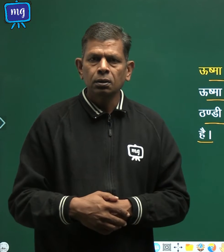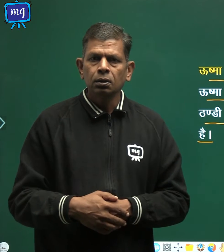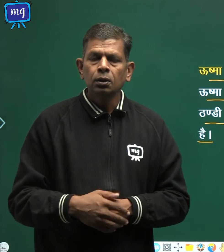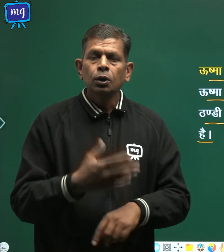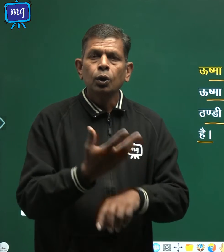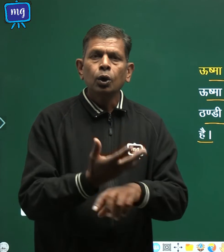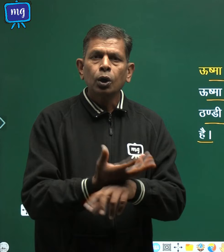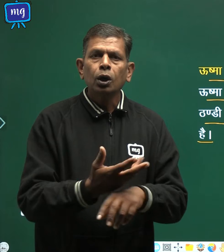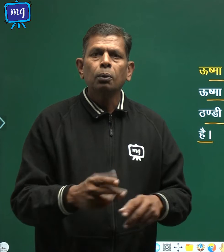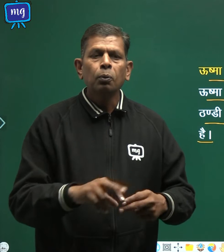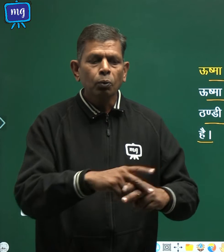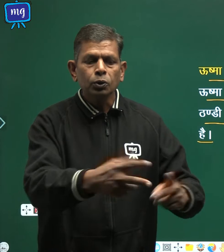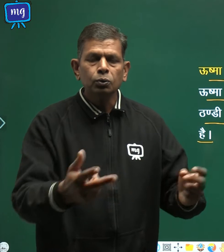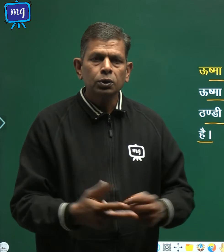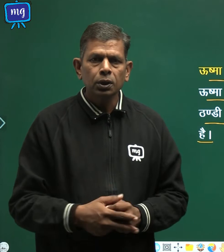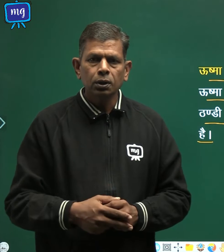गर्म वस्तु से